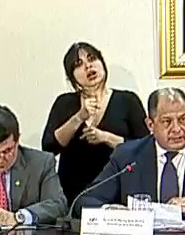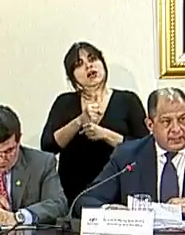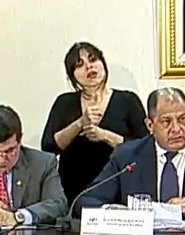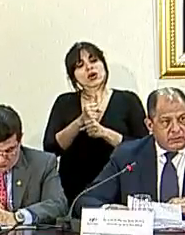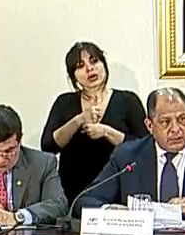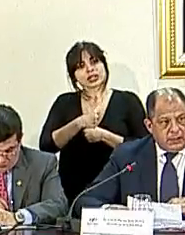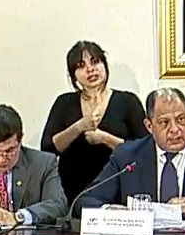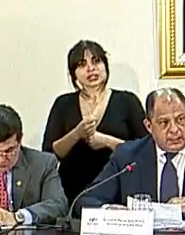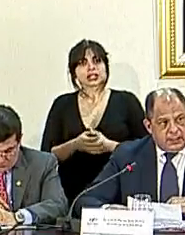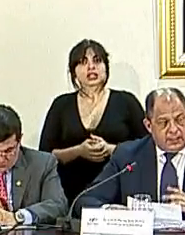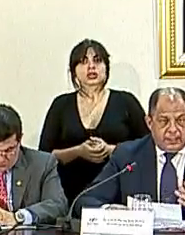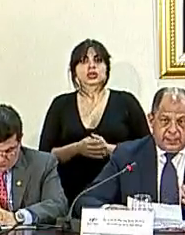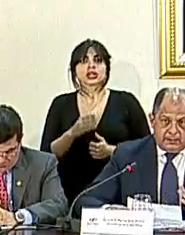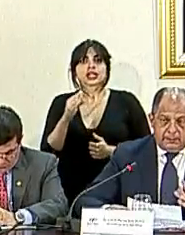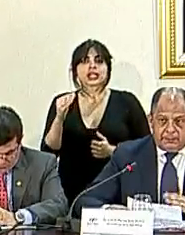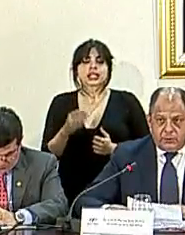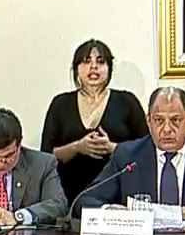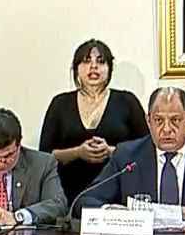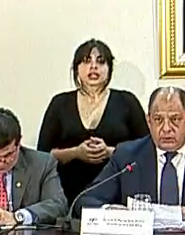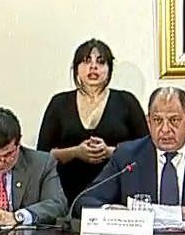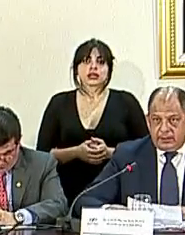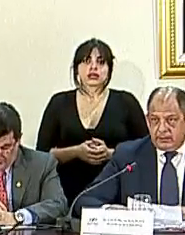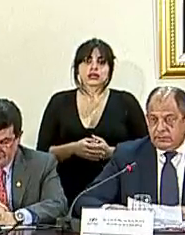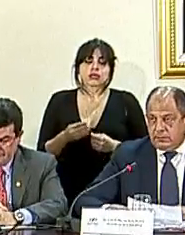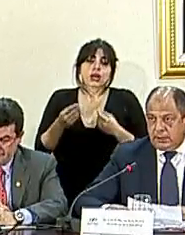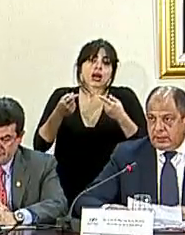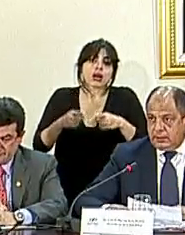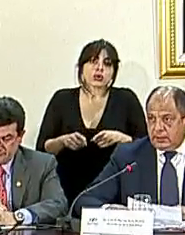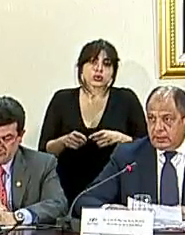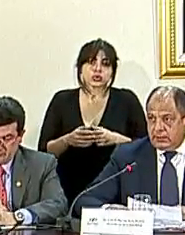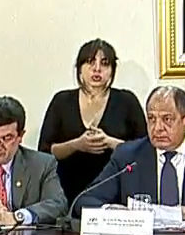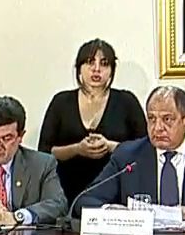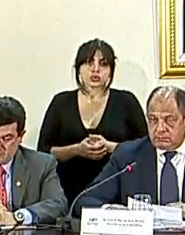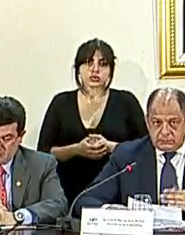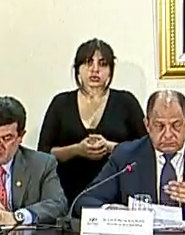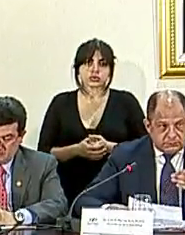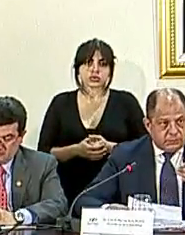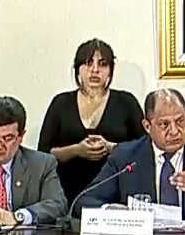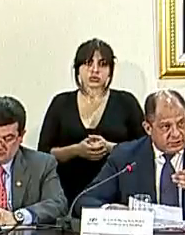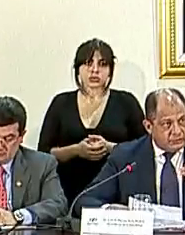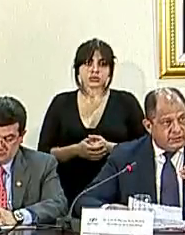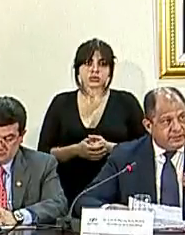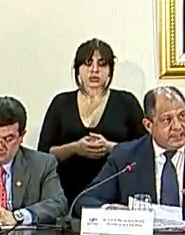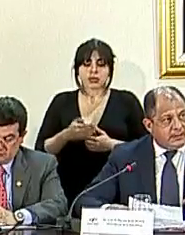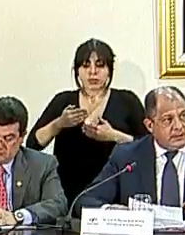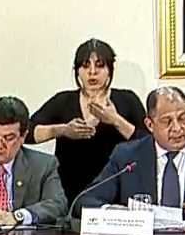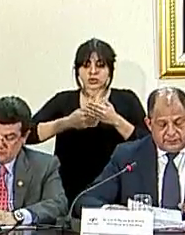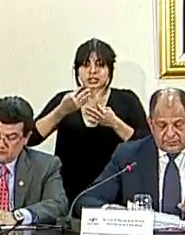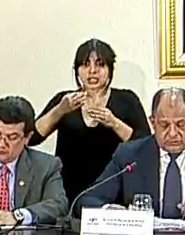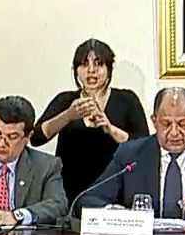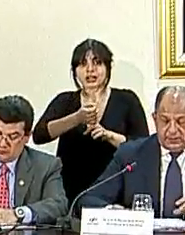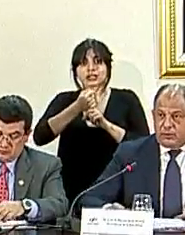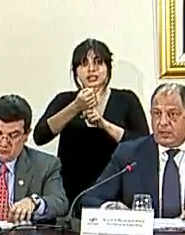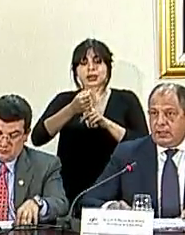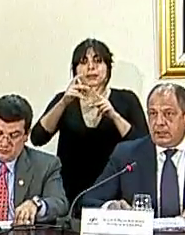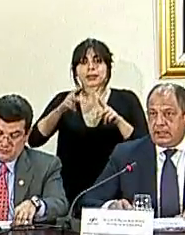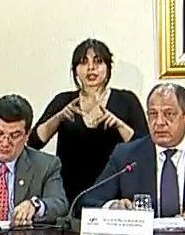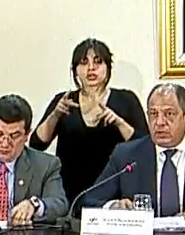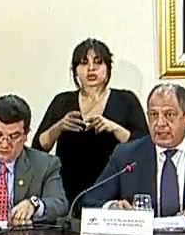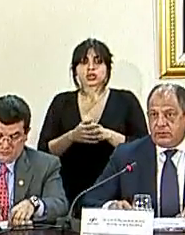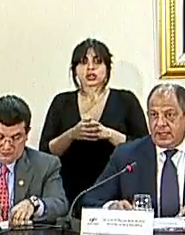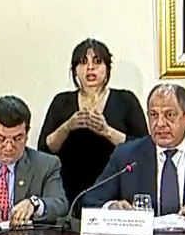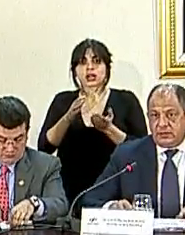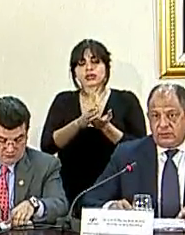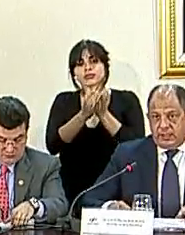que realizaron y que produjo en el proceso de rescate de varias personas el